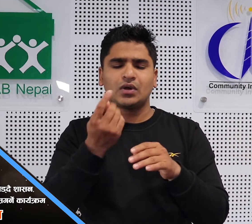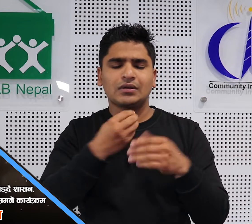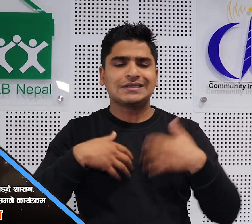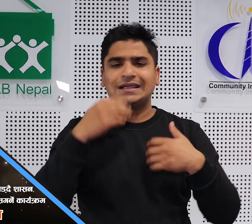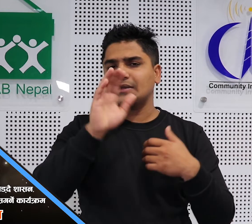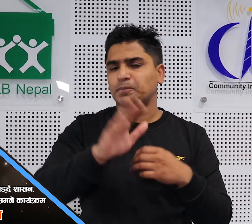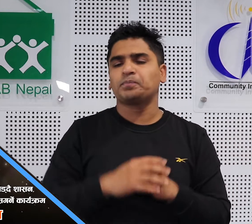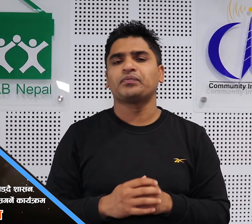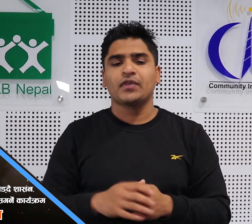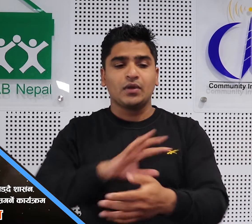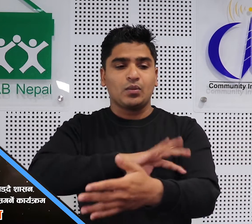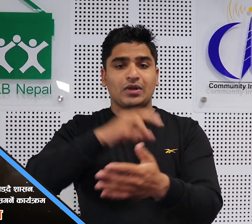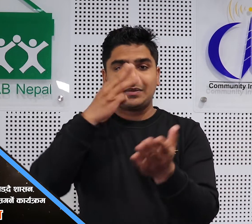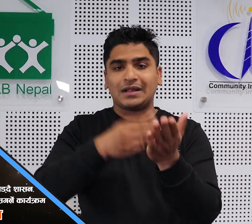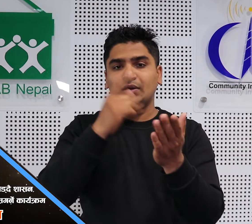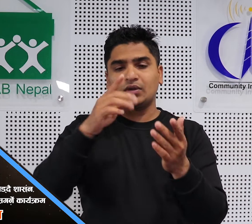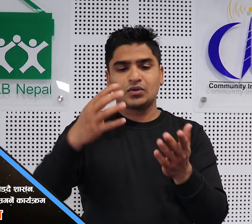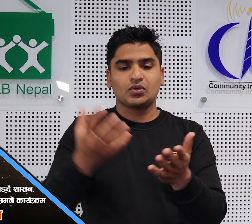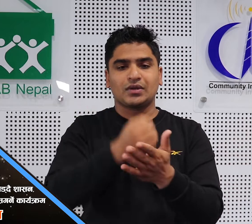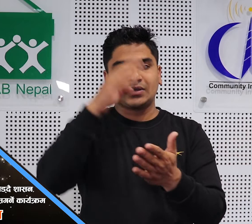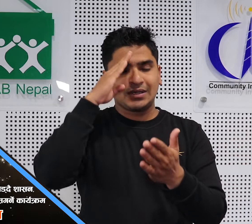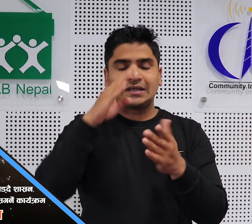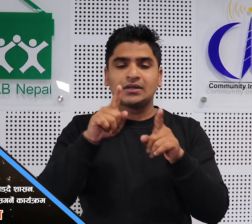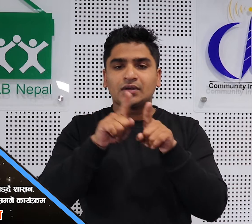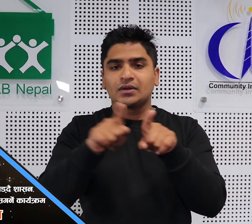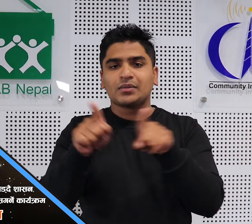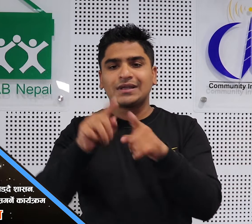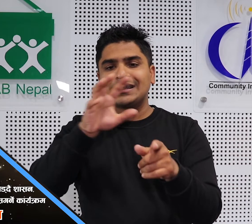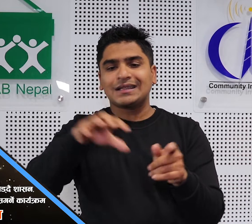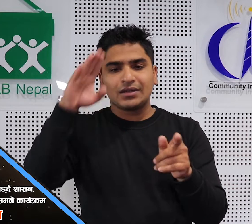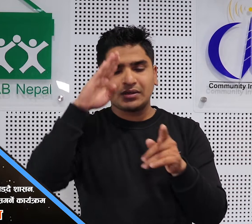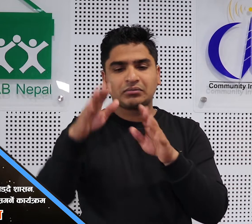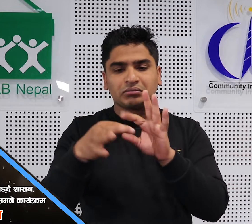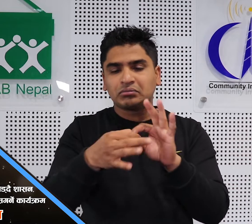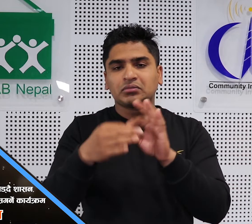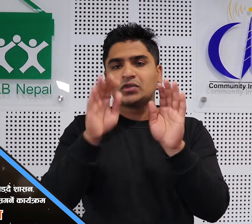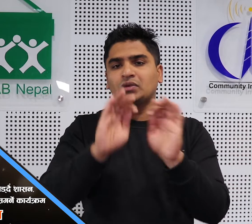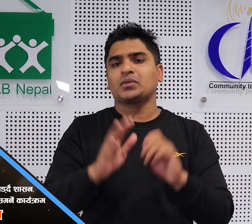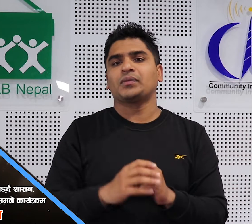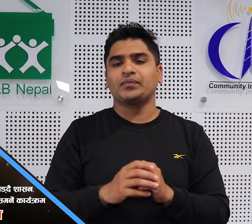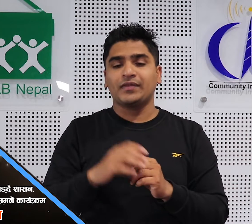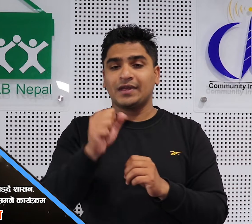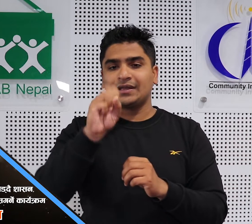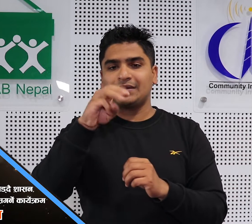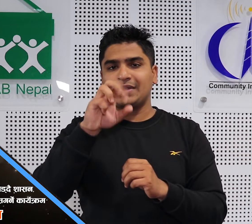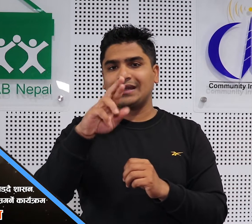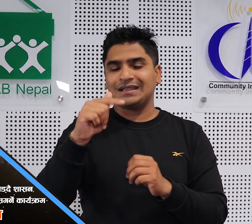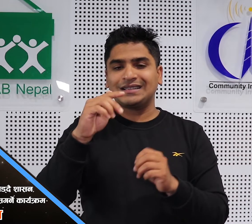प्रदेश मात्र नभएर संघ सरकारसँग पनि स्थानीय सरकारको तालमेल मिल्न सकेको छैन। स्मार्ट सिटीको अवधारणामा अगाडि बढ्दै